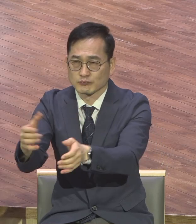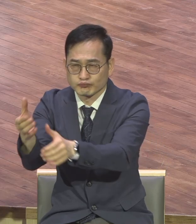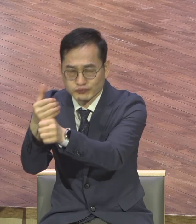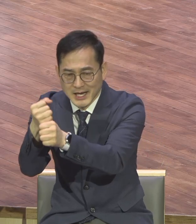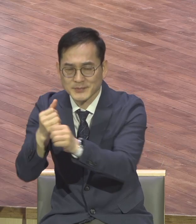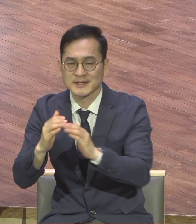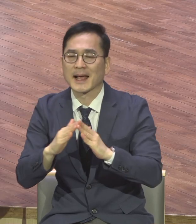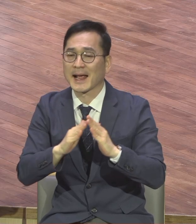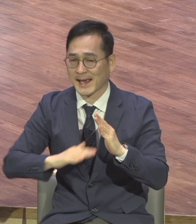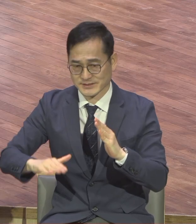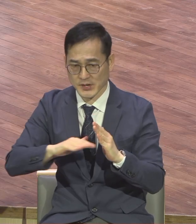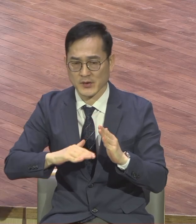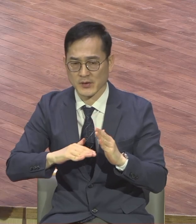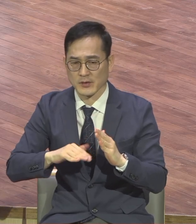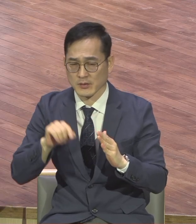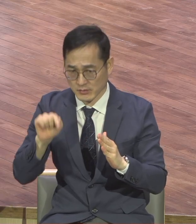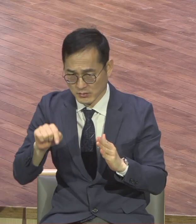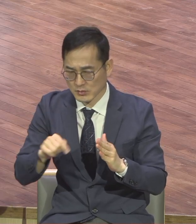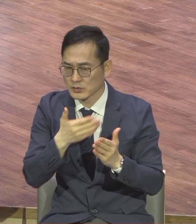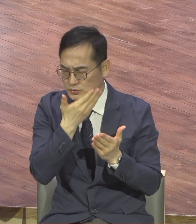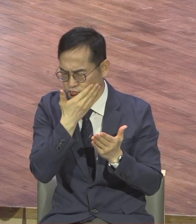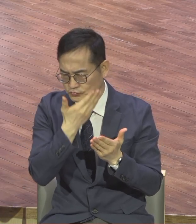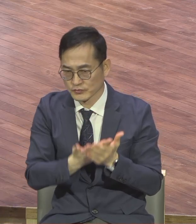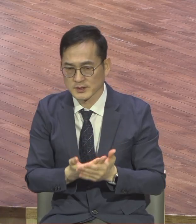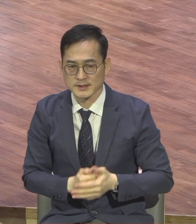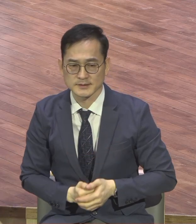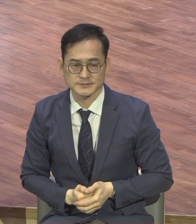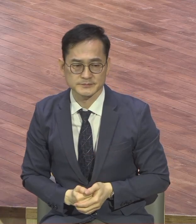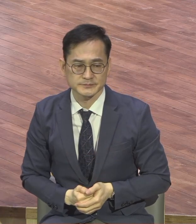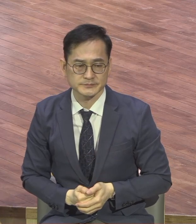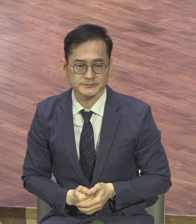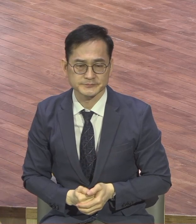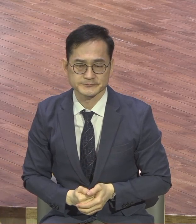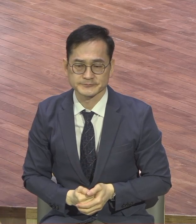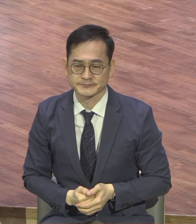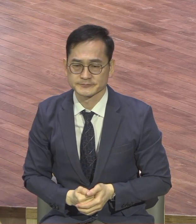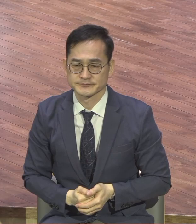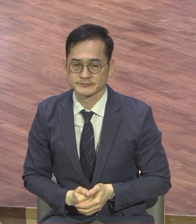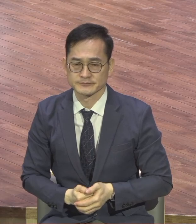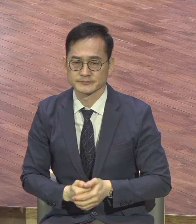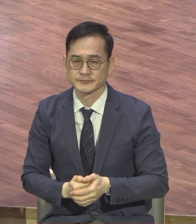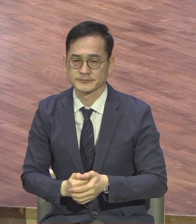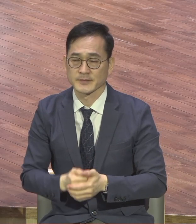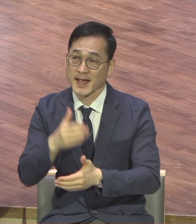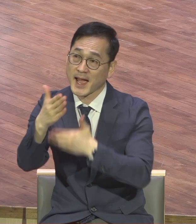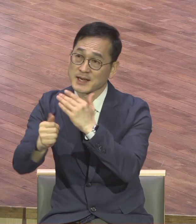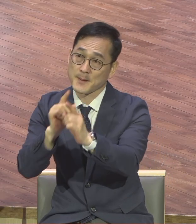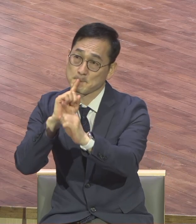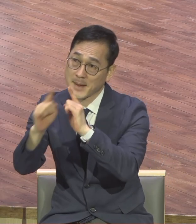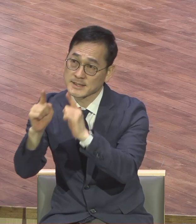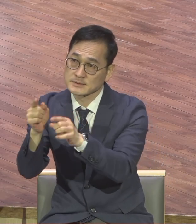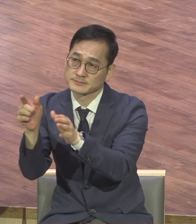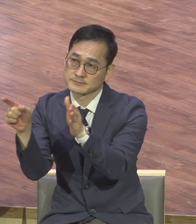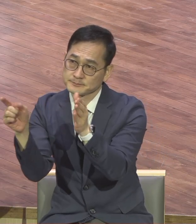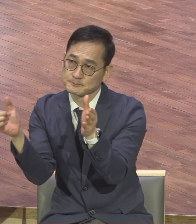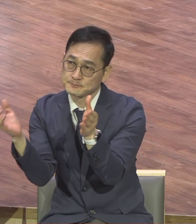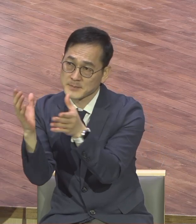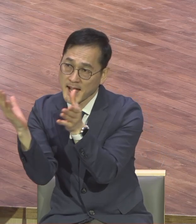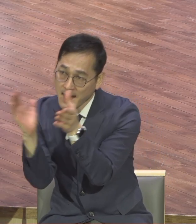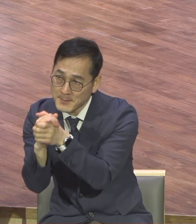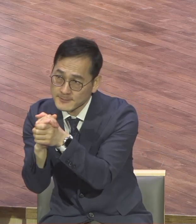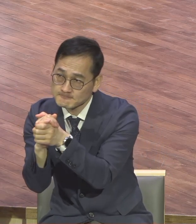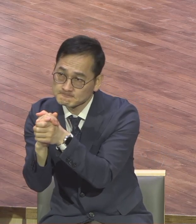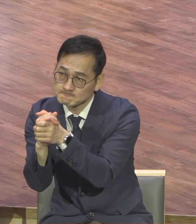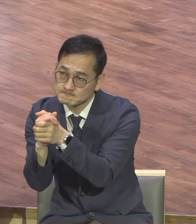가정입니다. 그냥 가정 아니에요. 언약이 있는 가정, 하나님의 말씀이 꽂혀